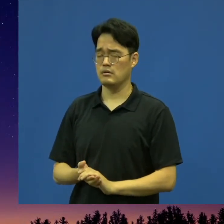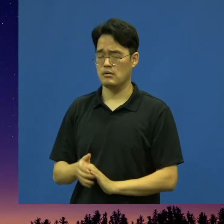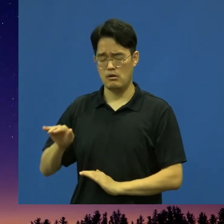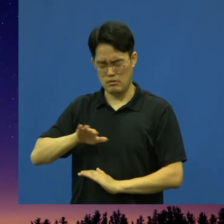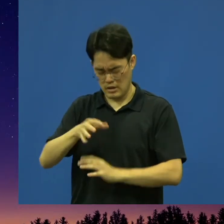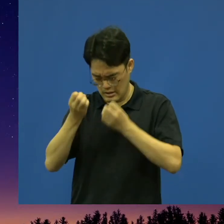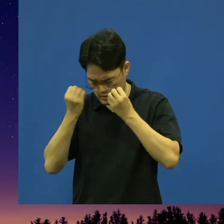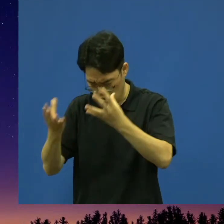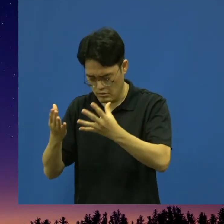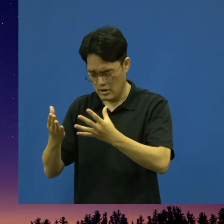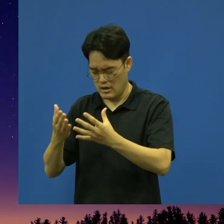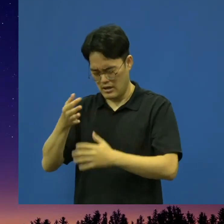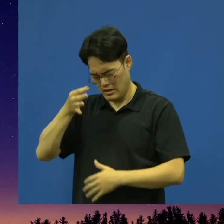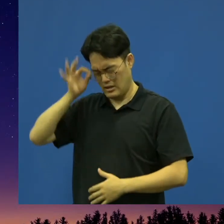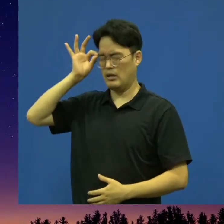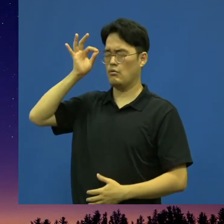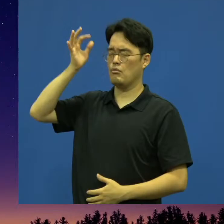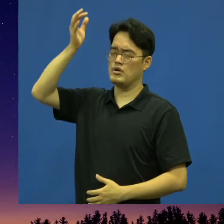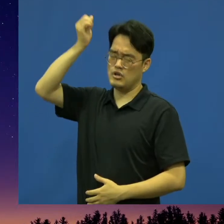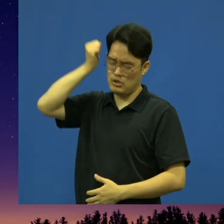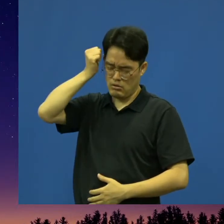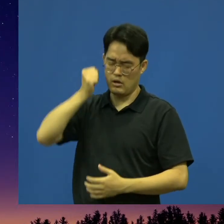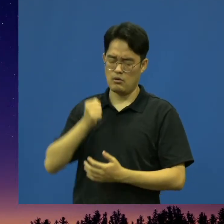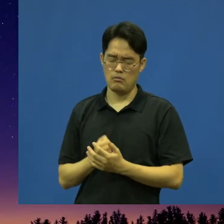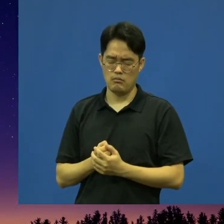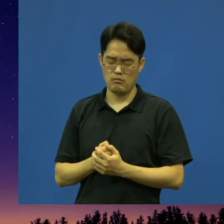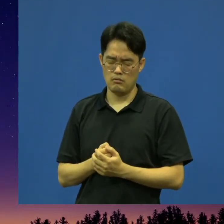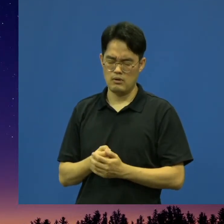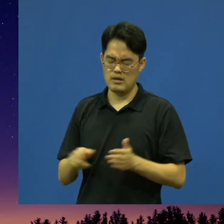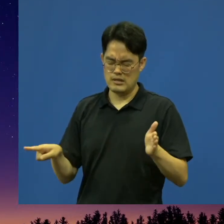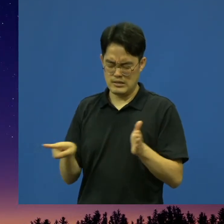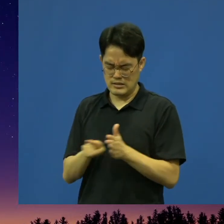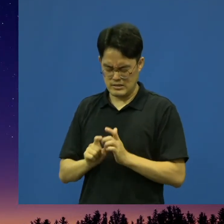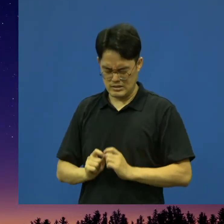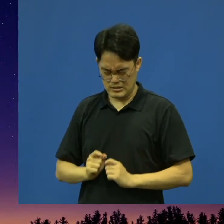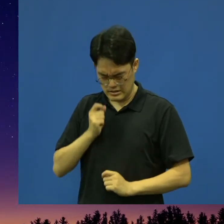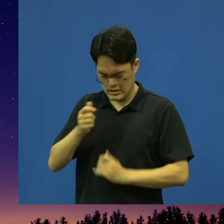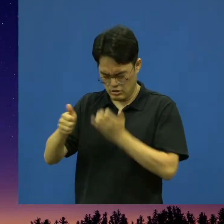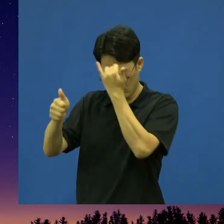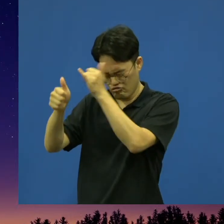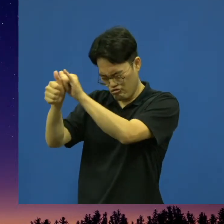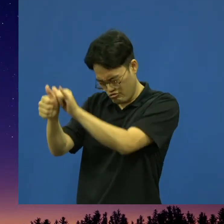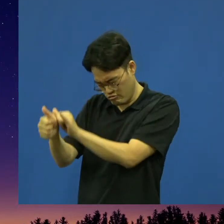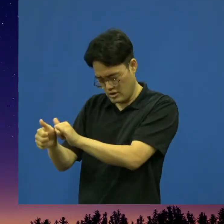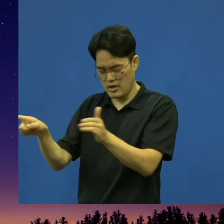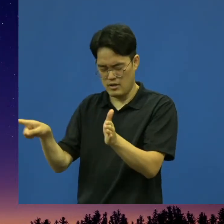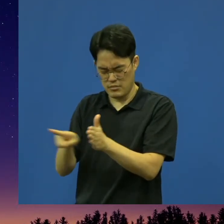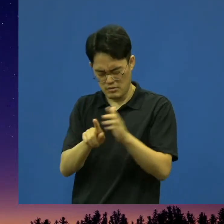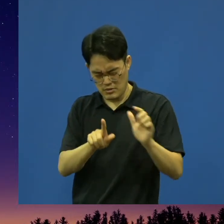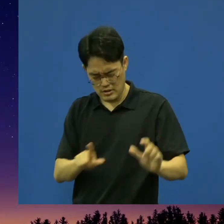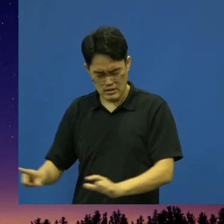새롭게 기억하고 신실하고 충성스러운 믿음의 삶을